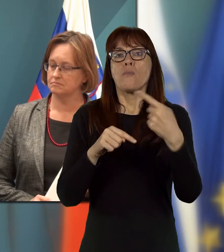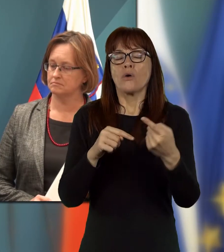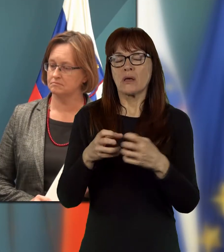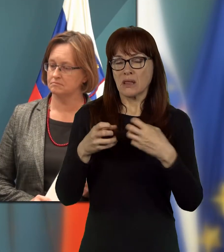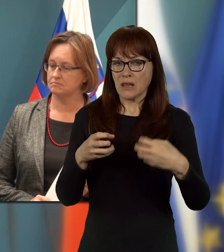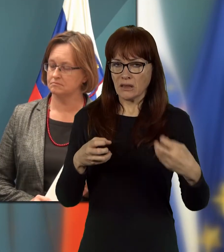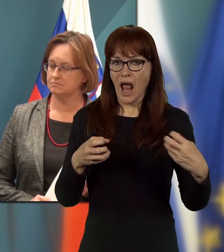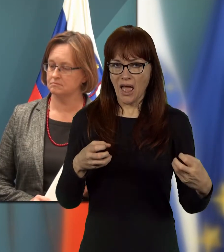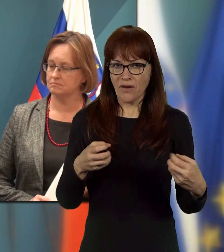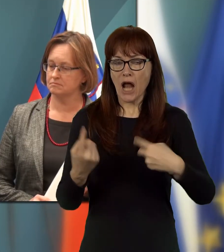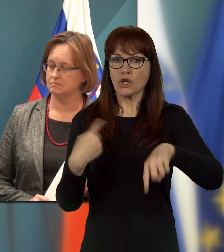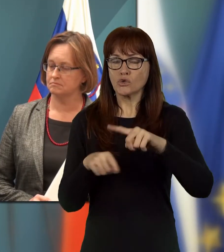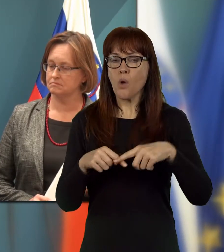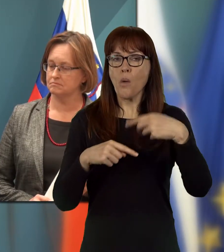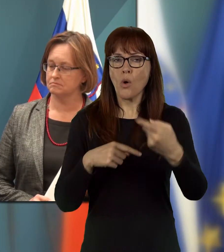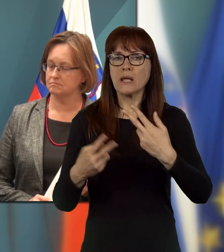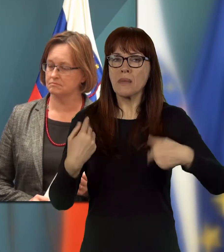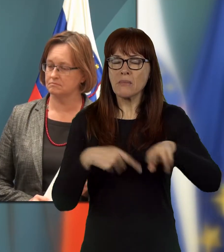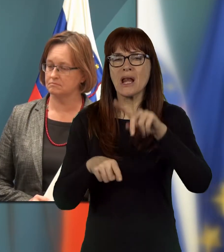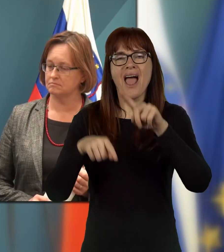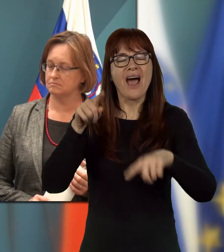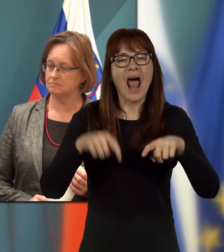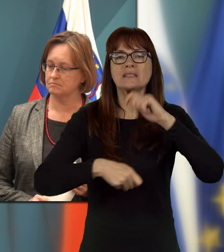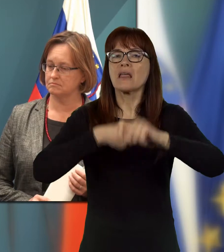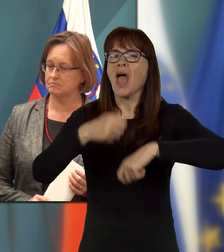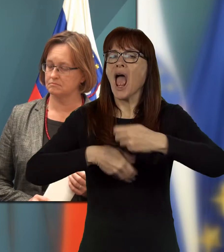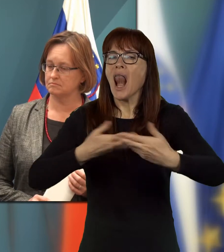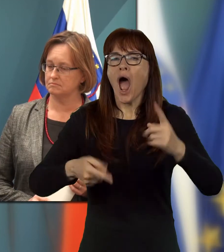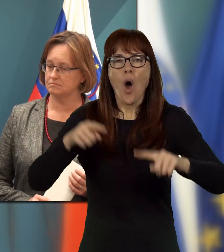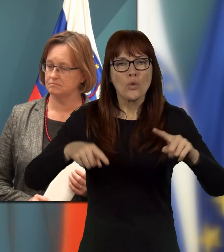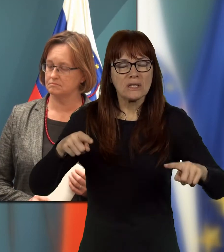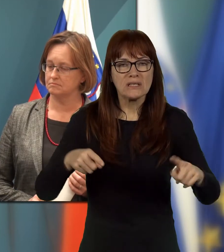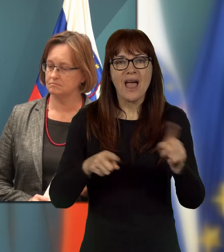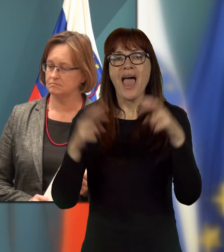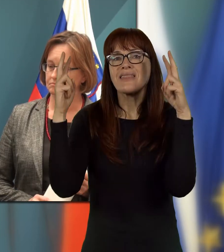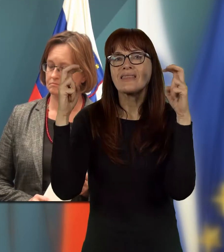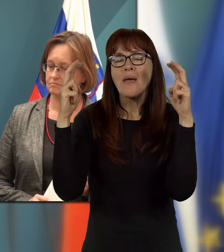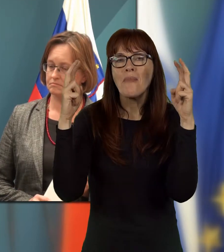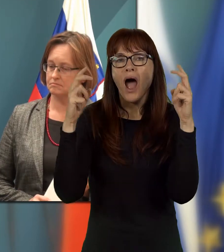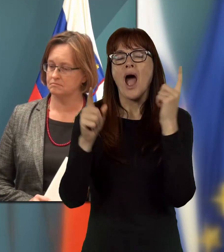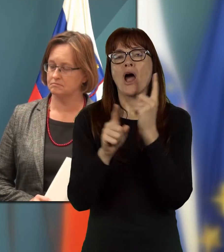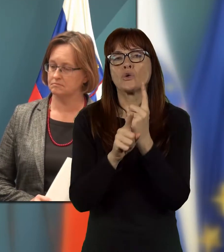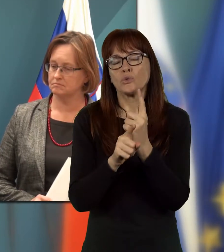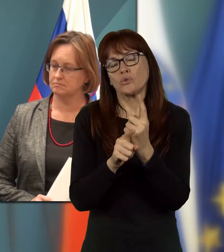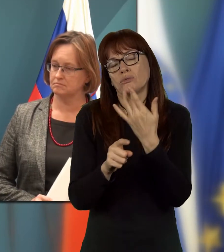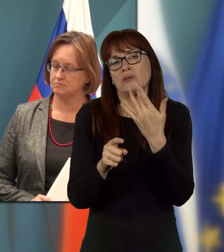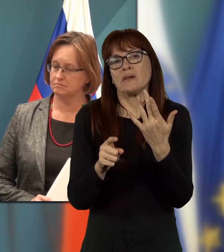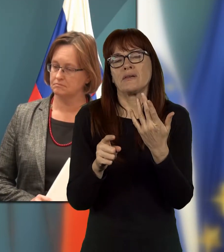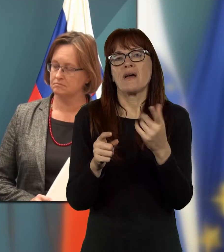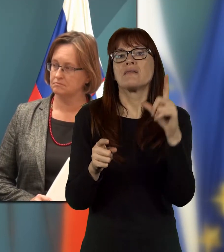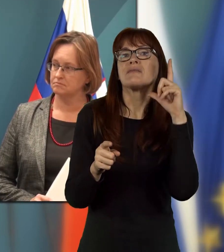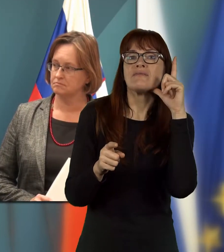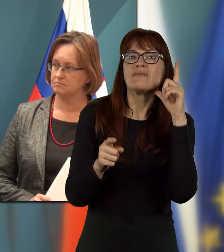Potem v nadaljevanju smo potem imeli razne delavnice, predvsem na temo tudi